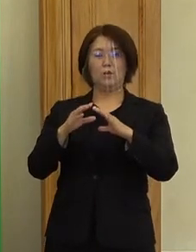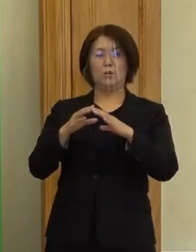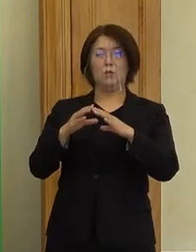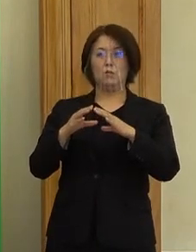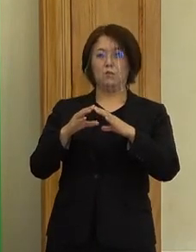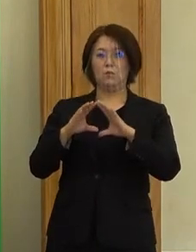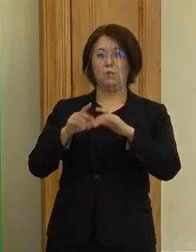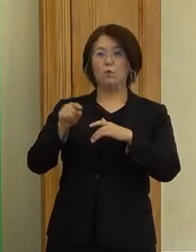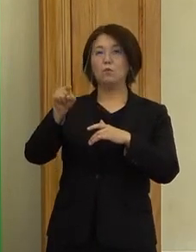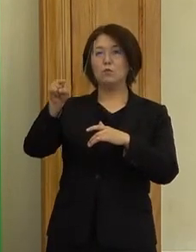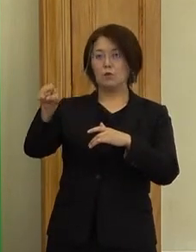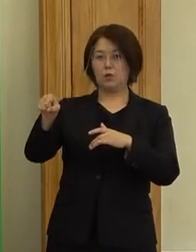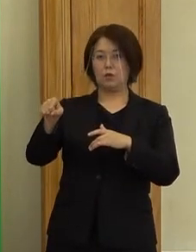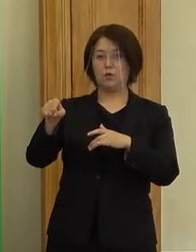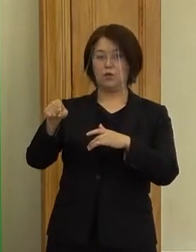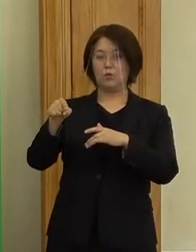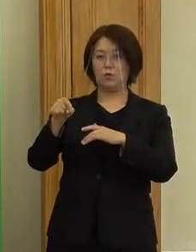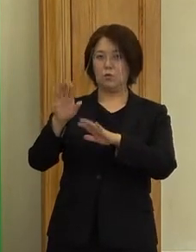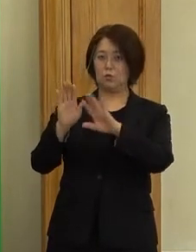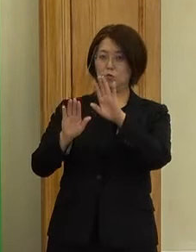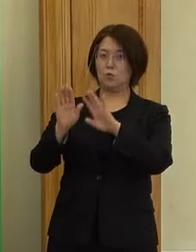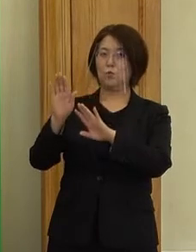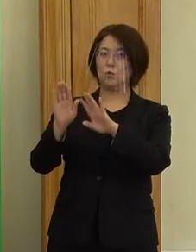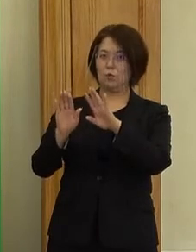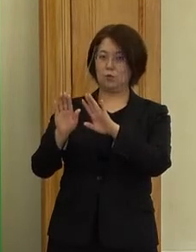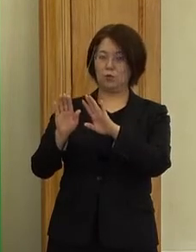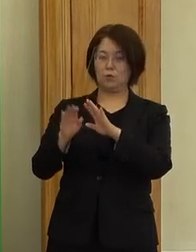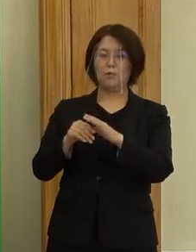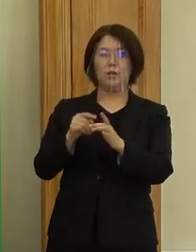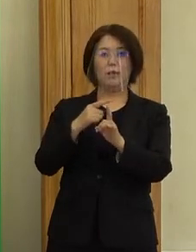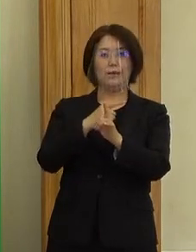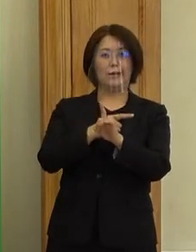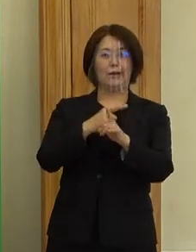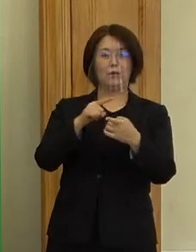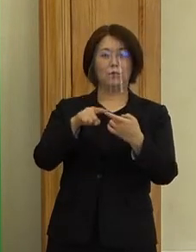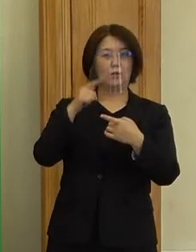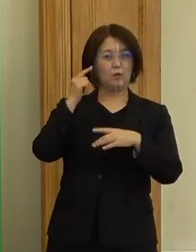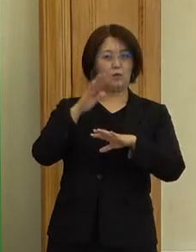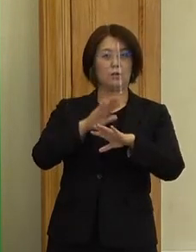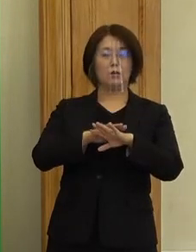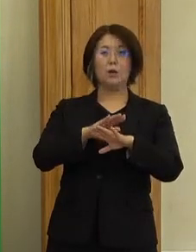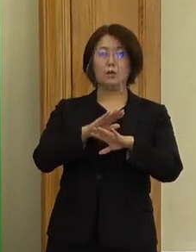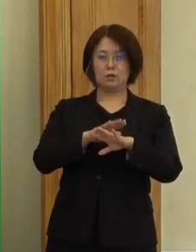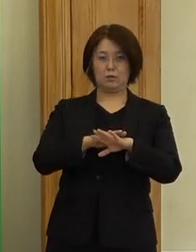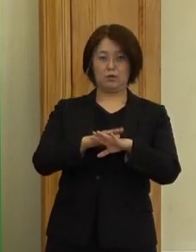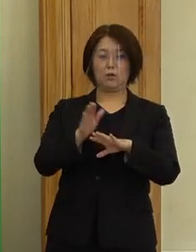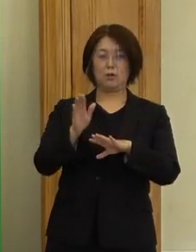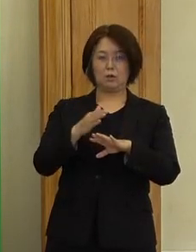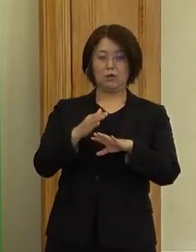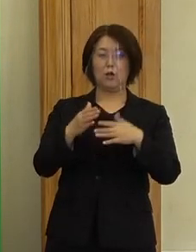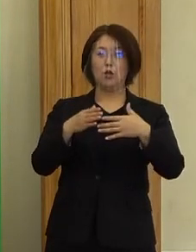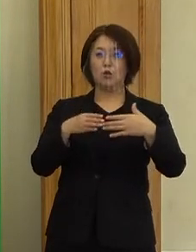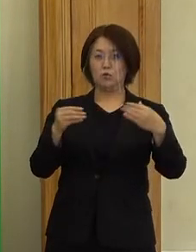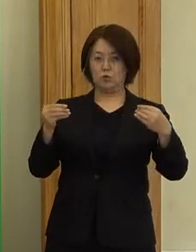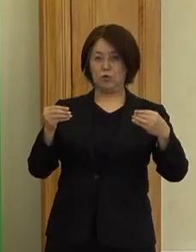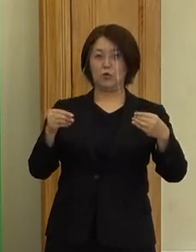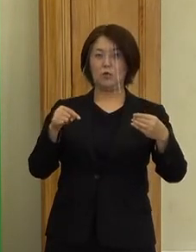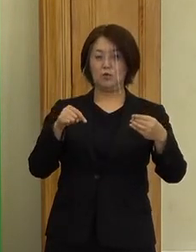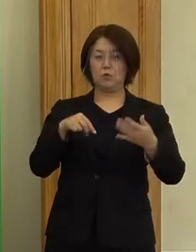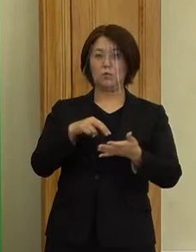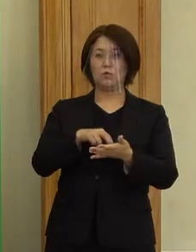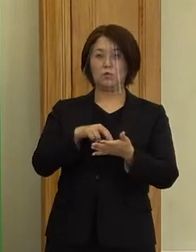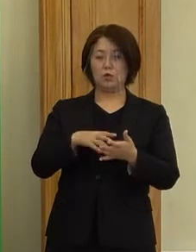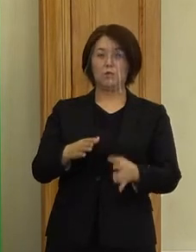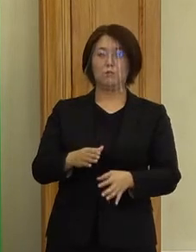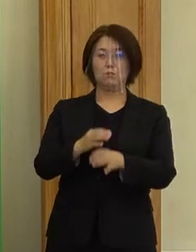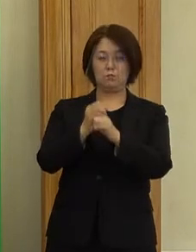状況、それから何と言っても科学的な知見に基づいて国としての統一のご見解を、それぞれがそれ